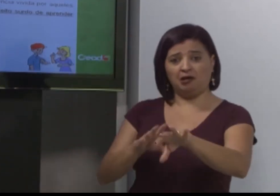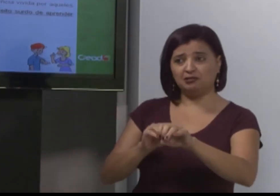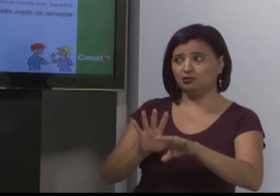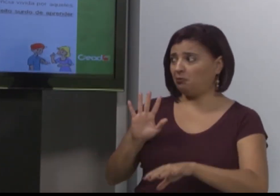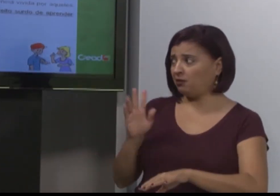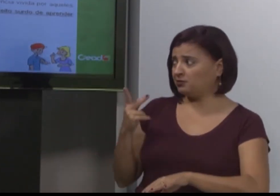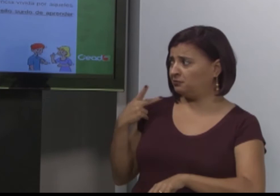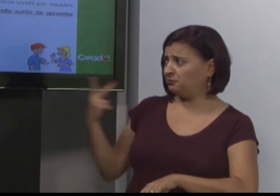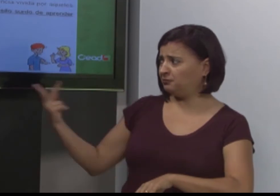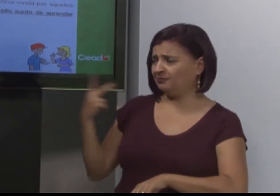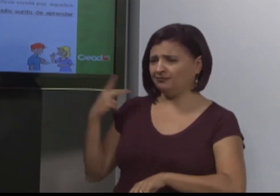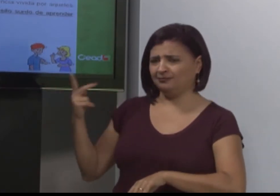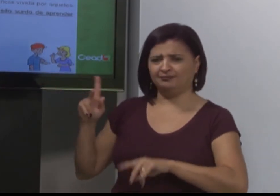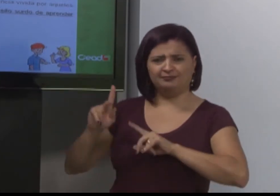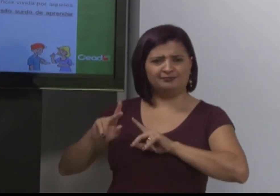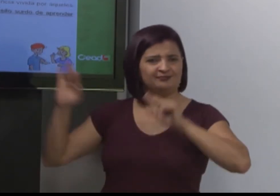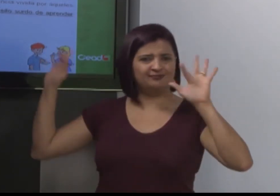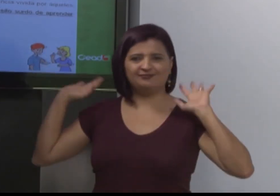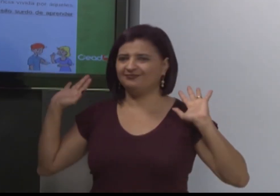e de aprender diferente dos ouvintes.